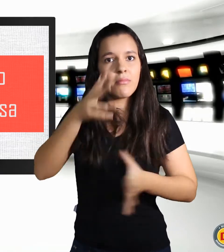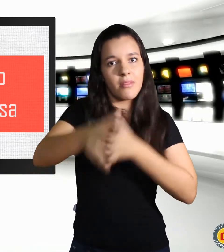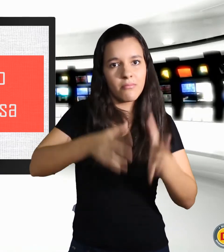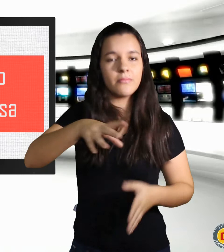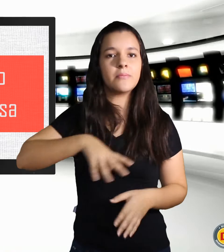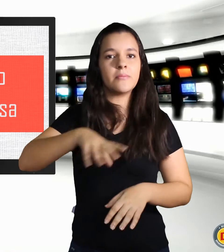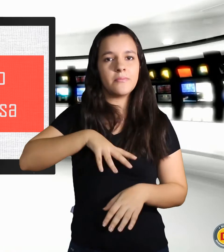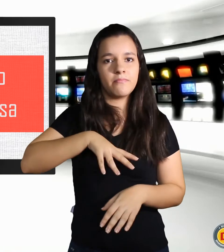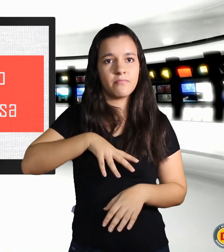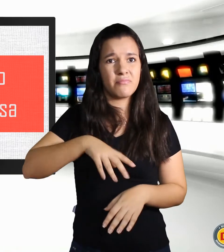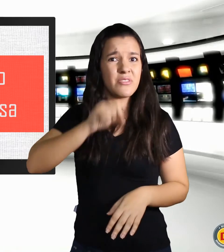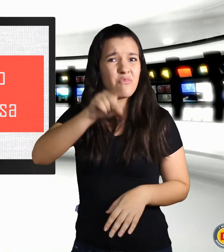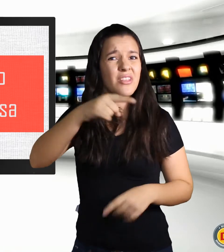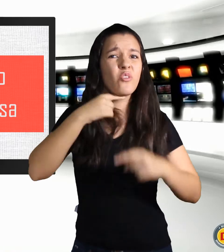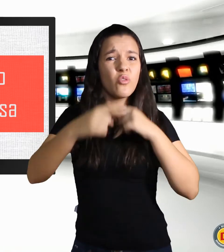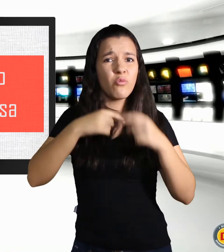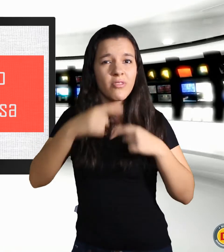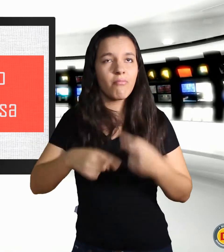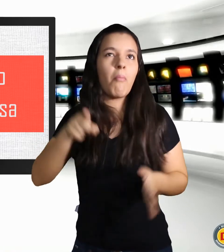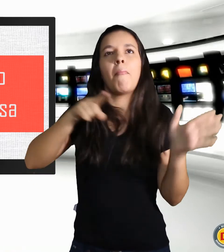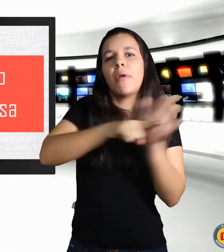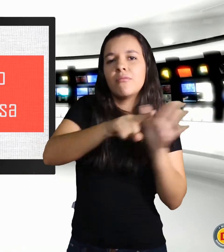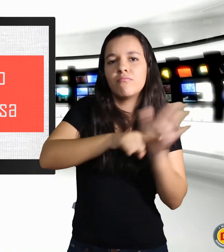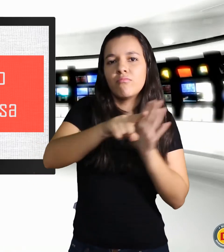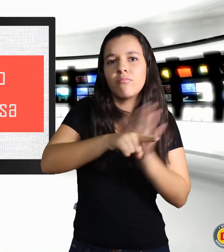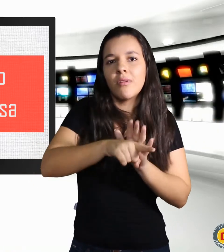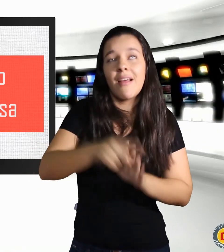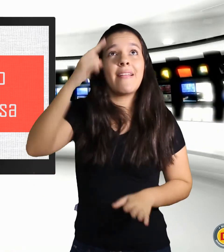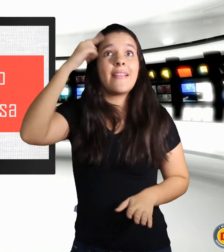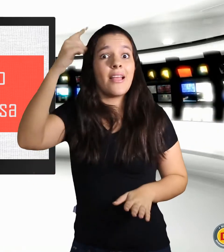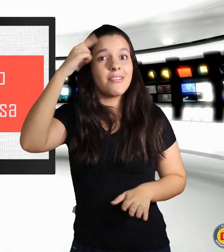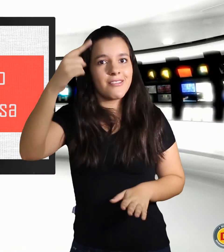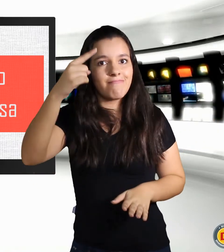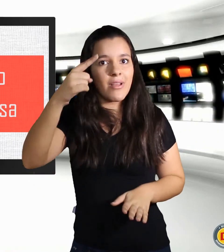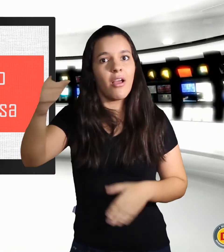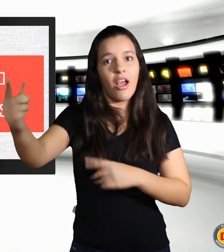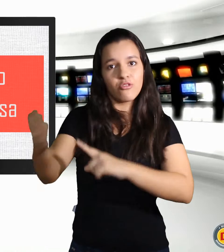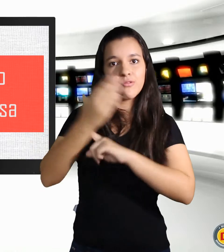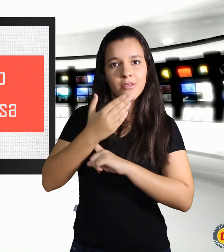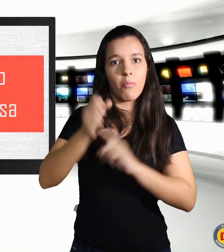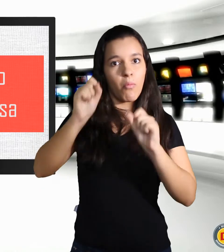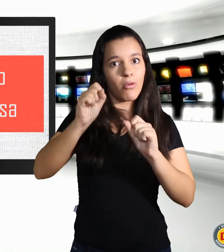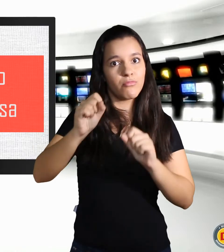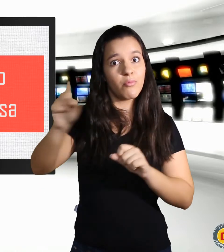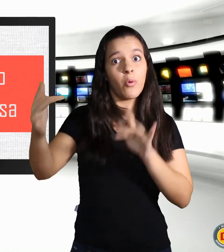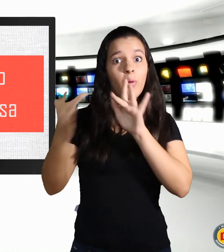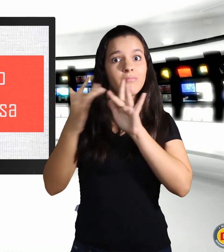língua de sinais. Caso você tenha dúvidas, perguntas e sugestões para enriquecer essa sessão, entre em contato conosco